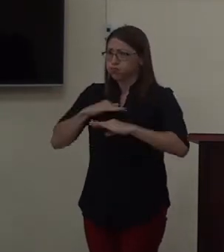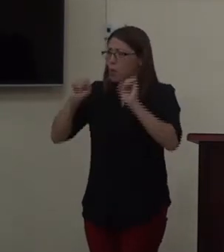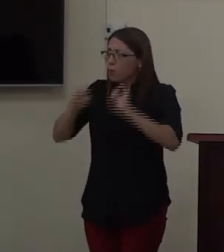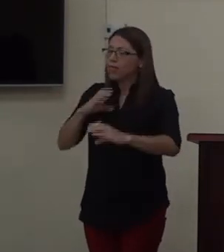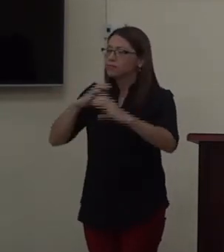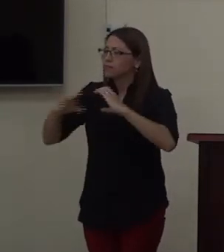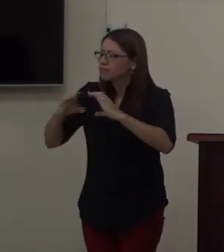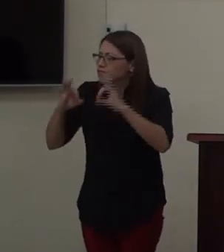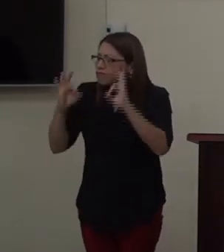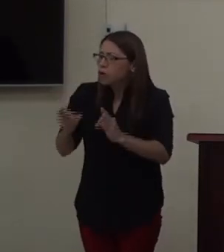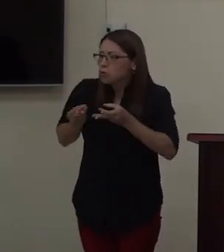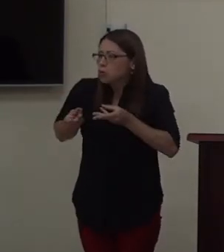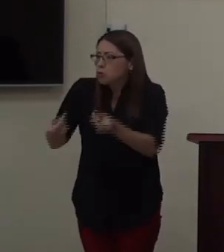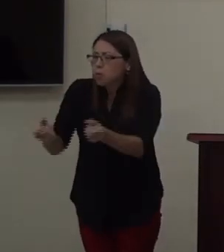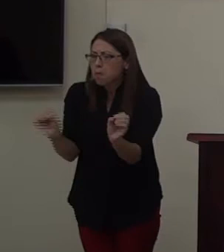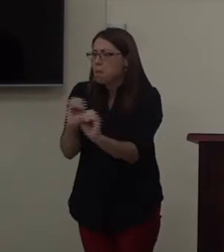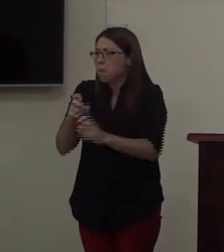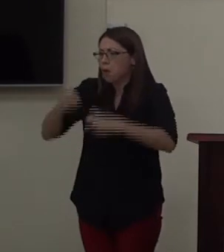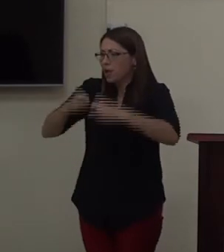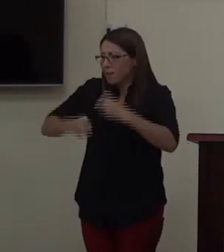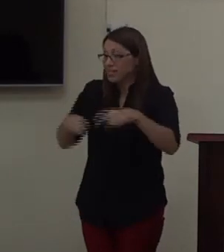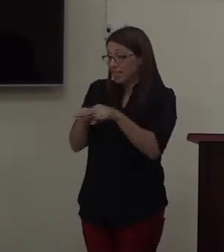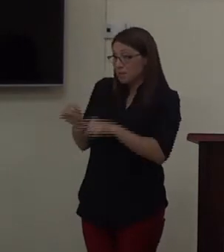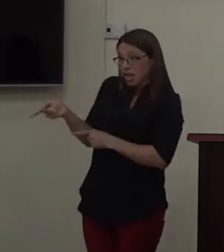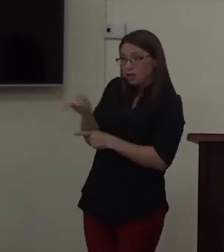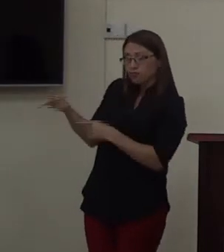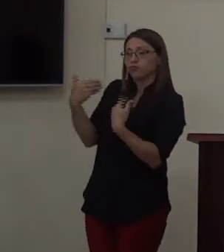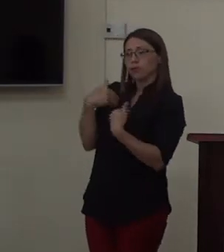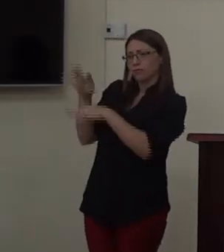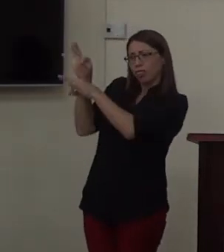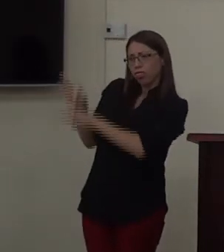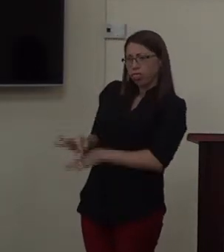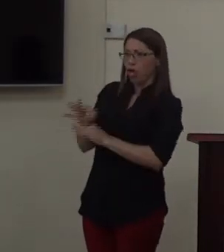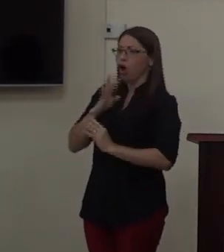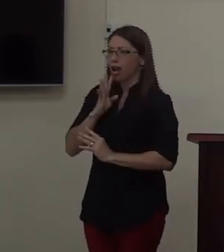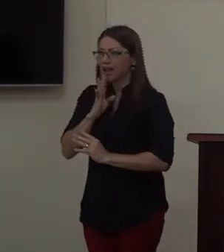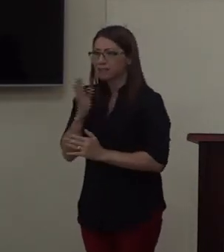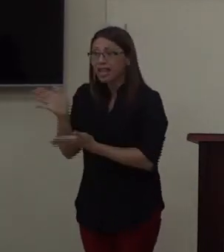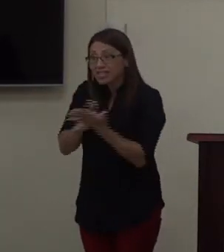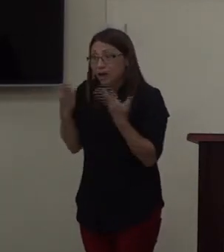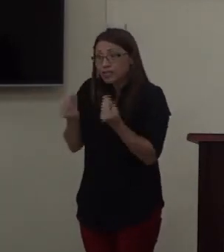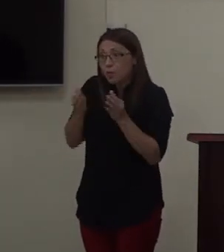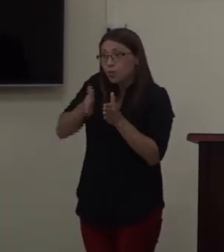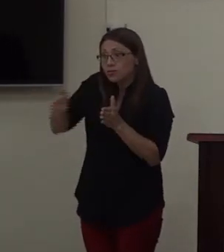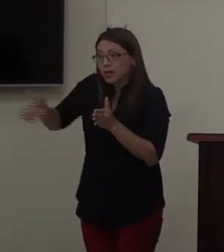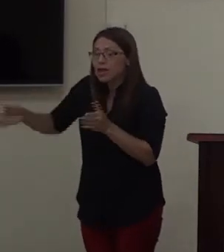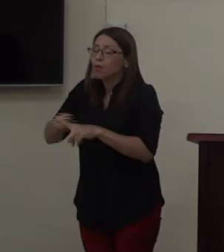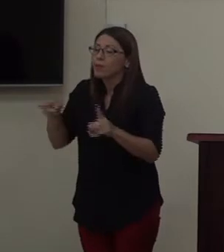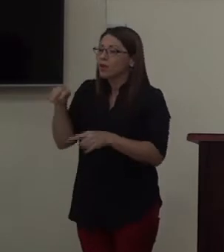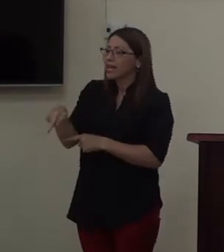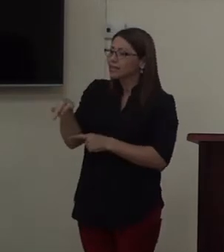conversación sin problemas, incluso manejan tradición oral, que es algo que está muy dentro desplazado, pero eso se debe